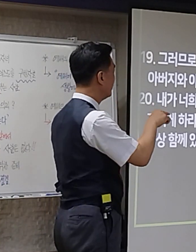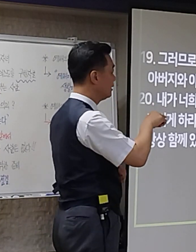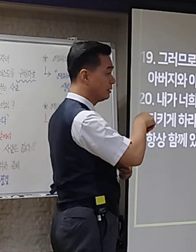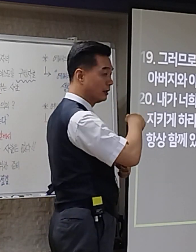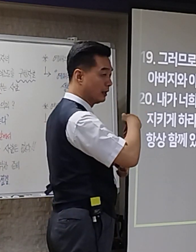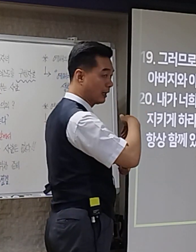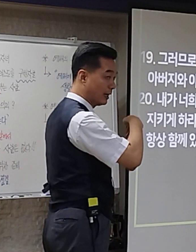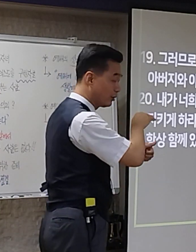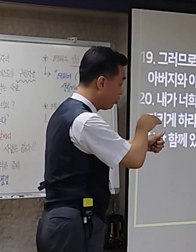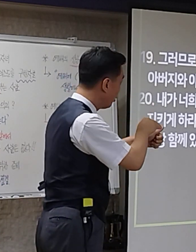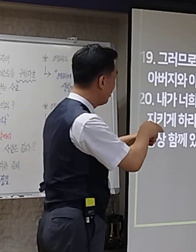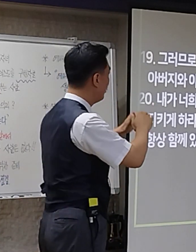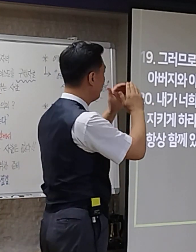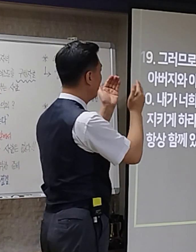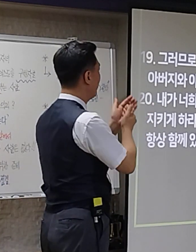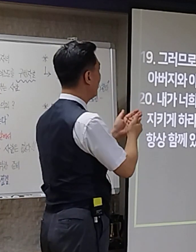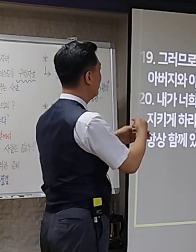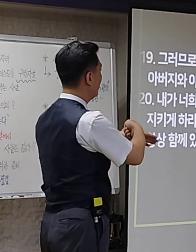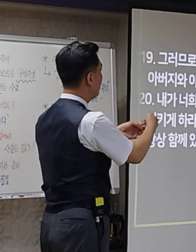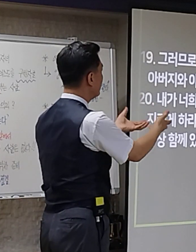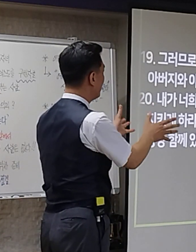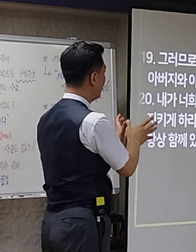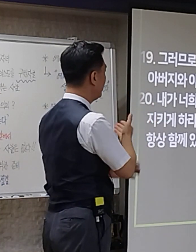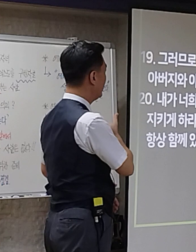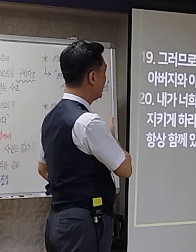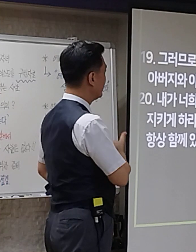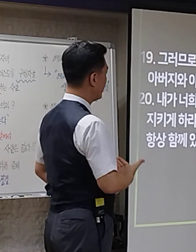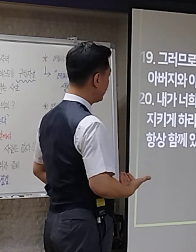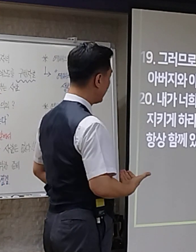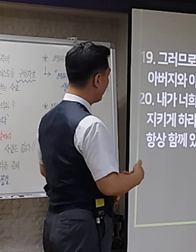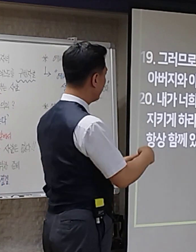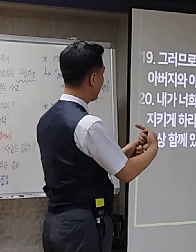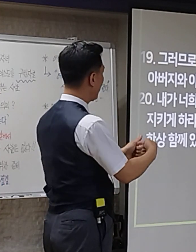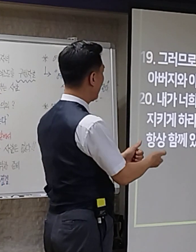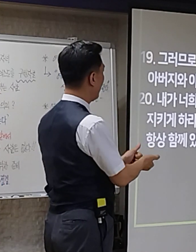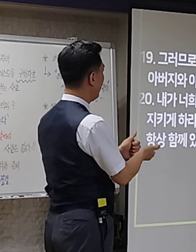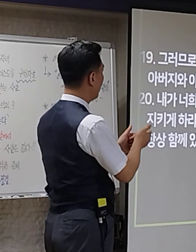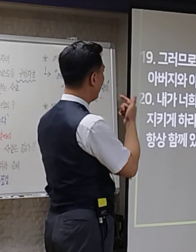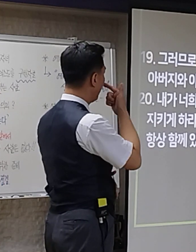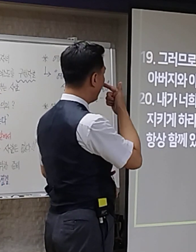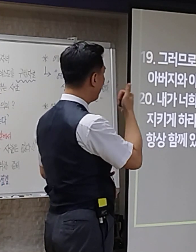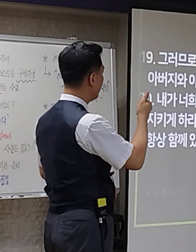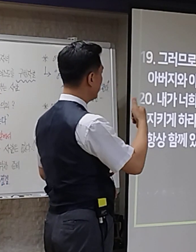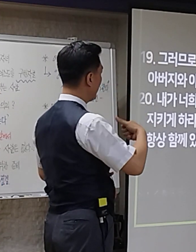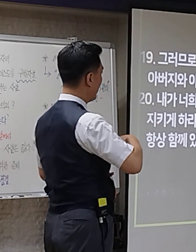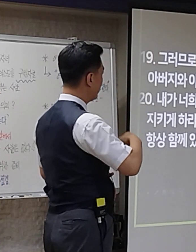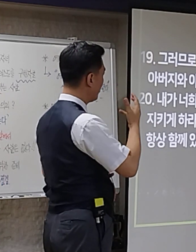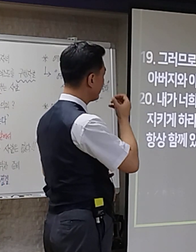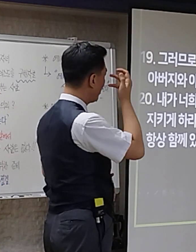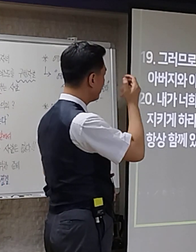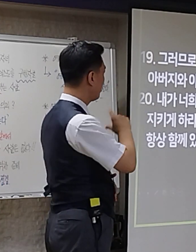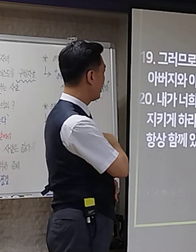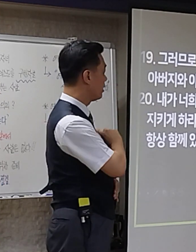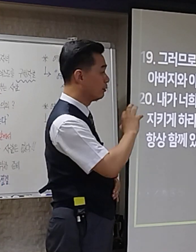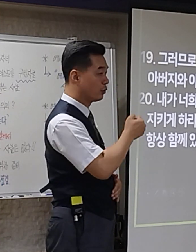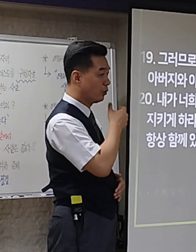너희는 가서 모든 민족을 제자로 삼아 아버지와 아들과 성령의